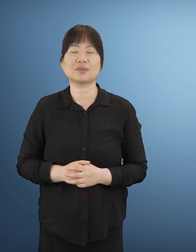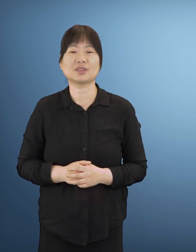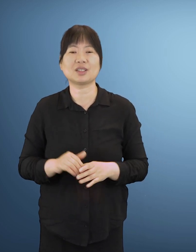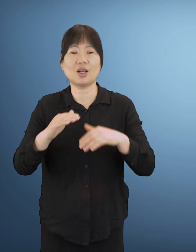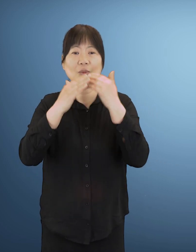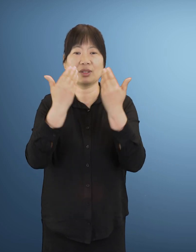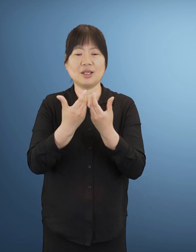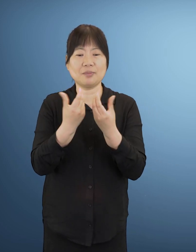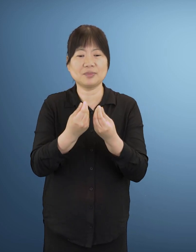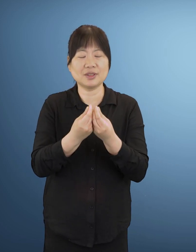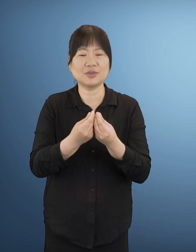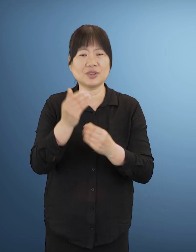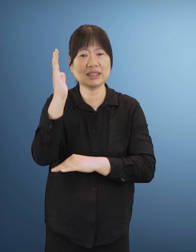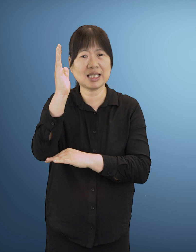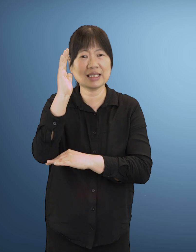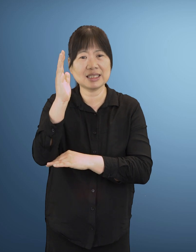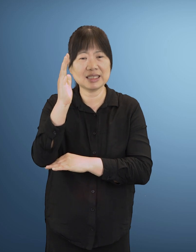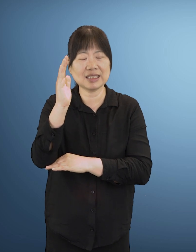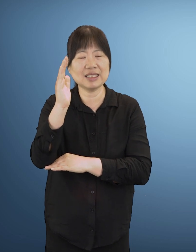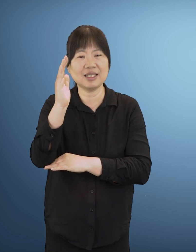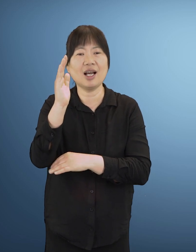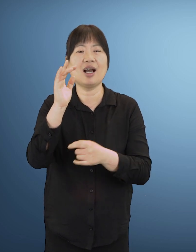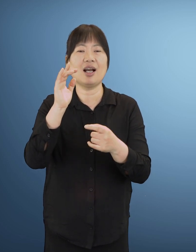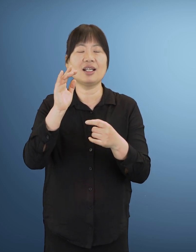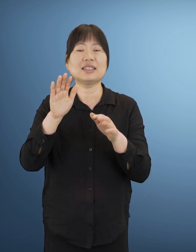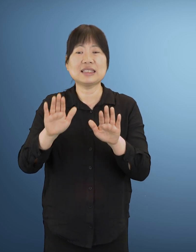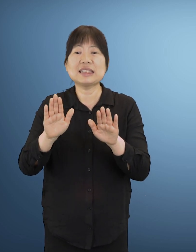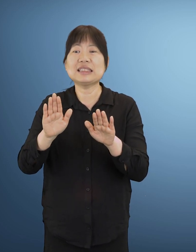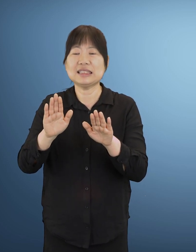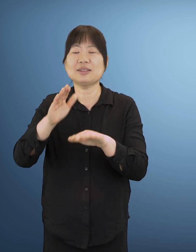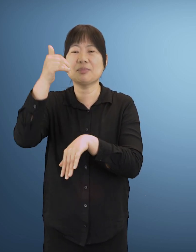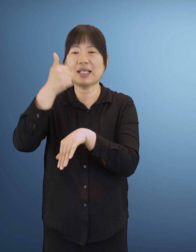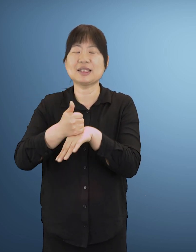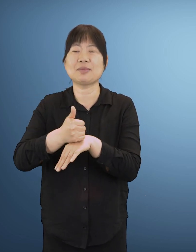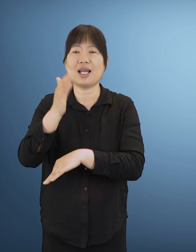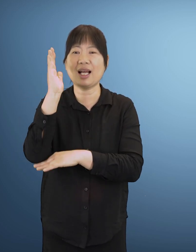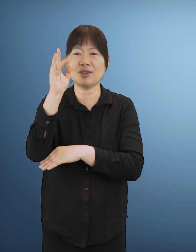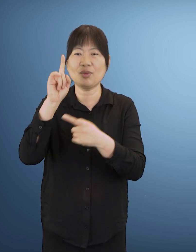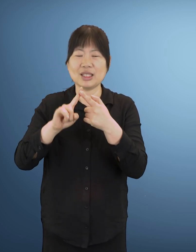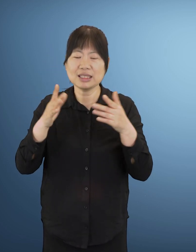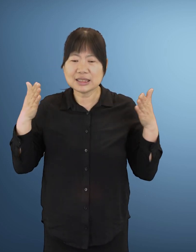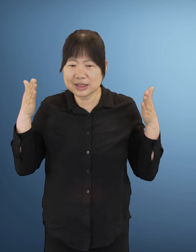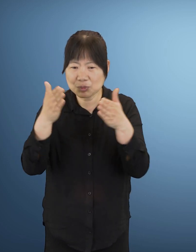모든 비유의 얘기가 그 얘기를 하고 싶었던 거예요, 사실은.